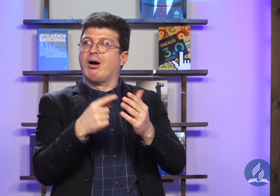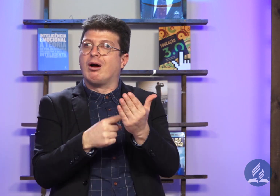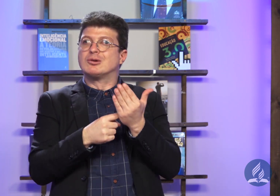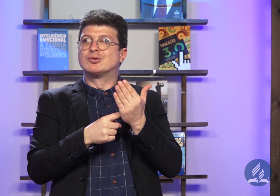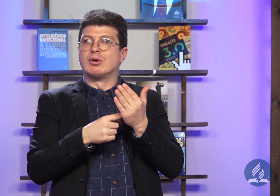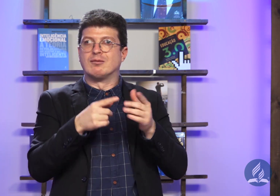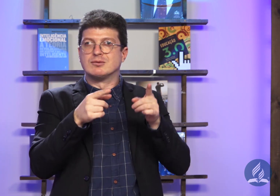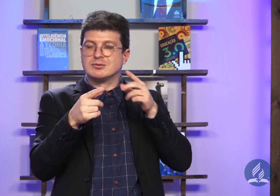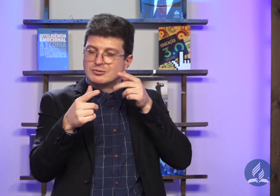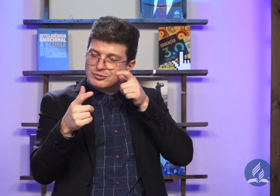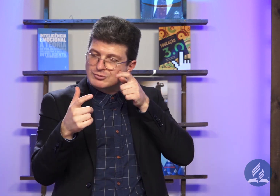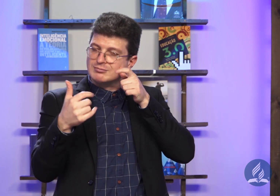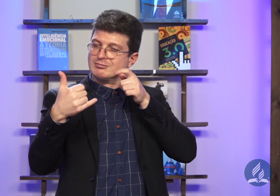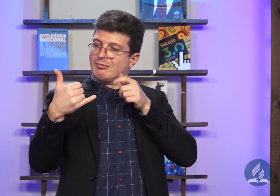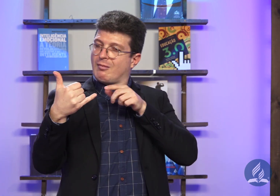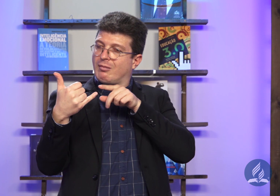ajudar todos vocês.